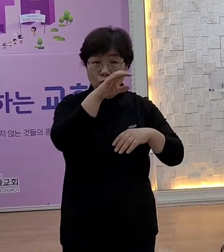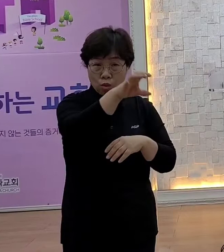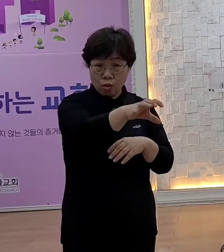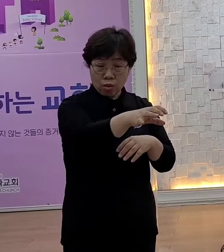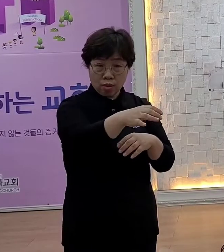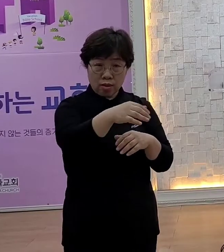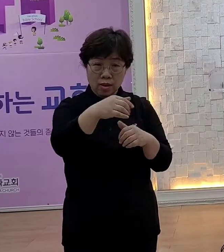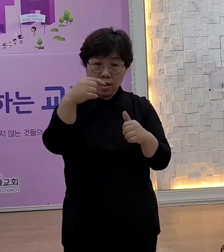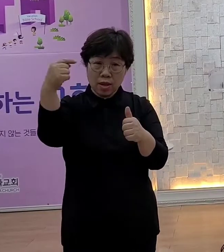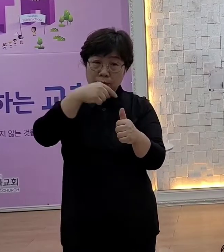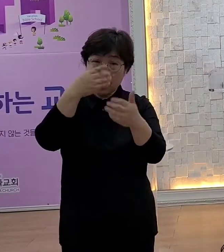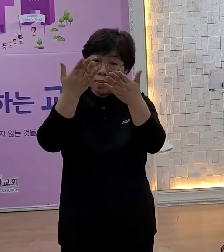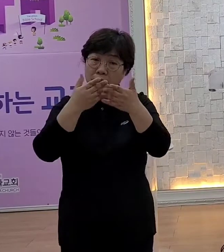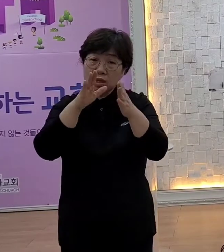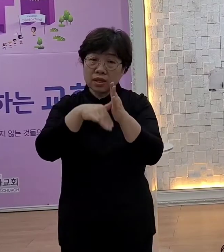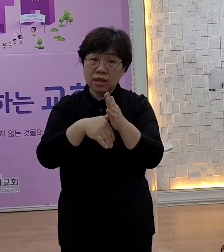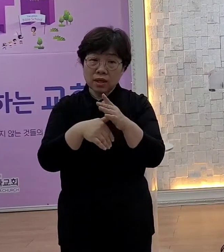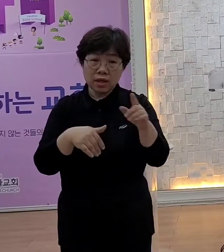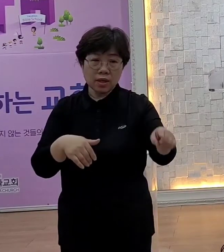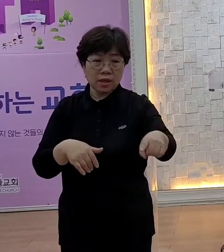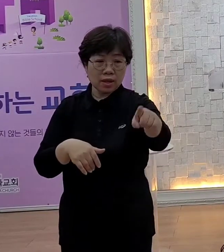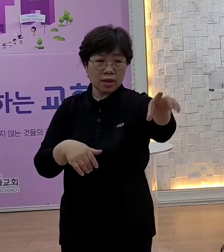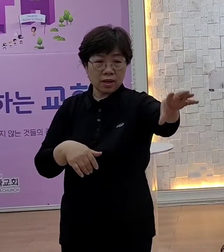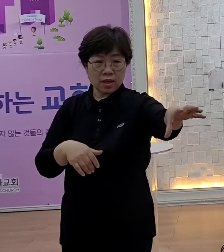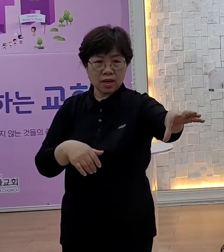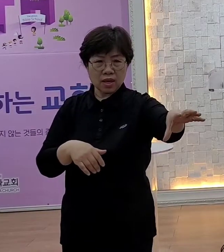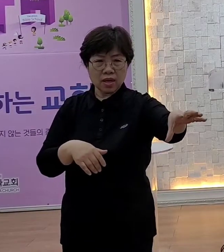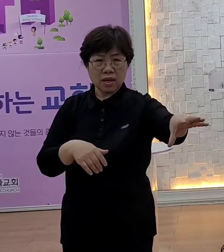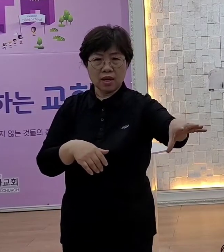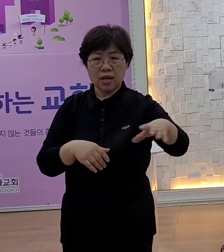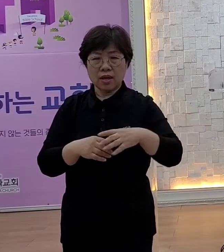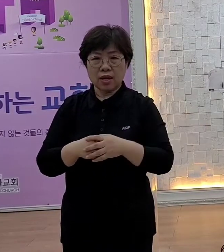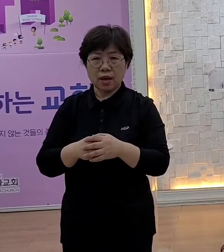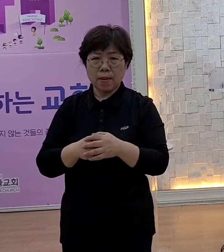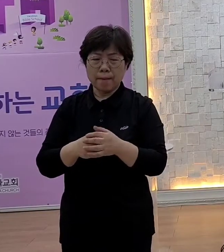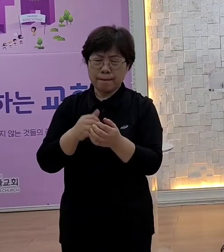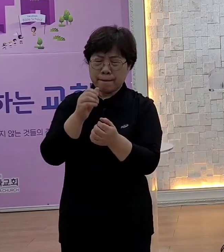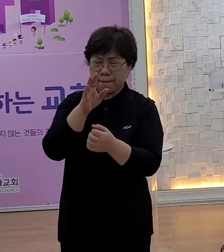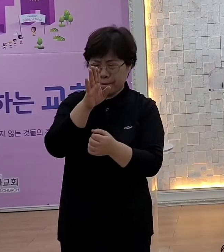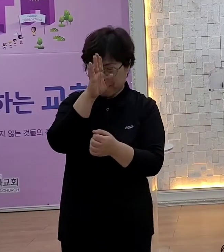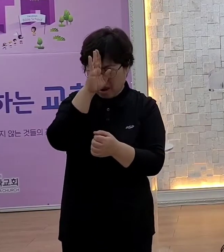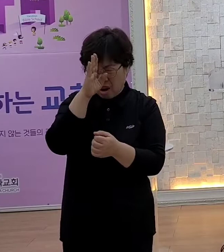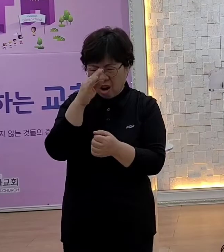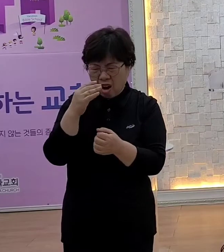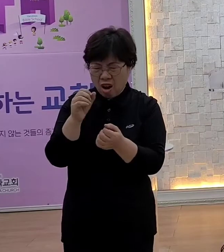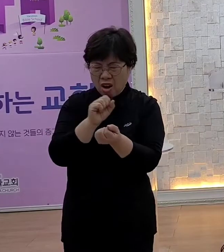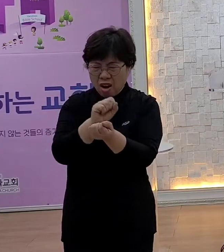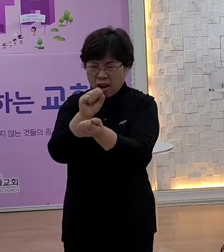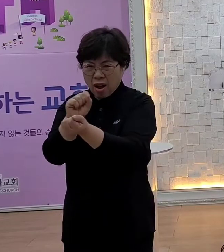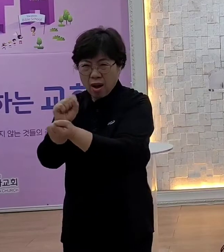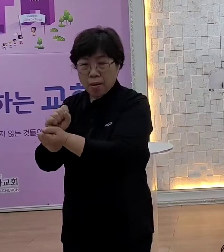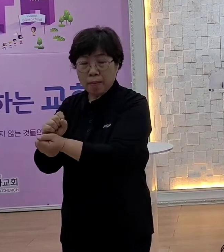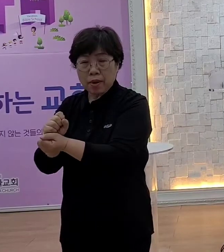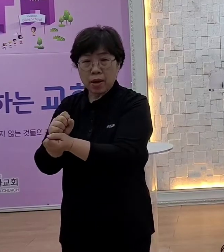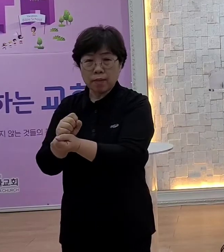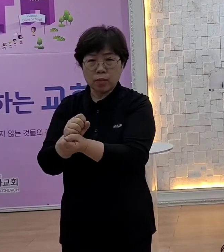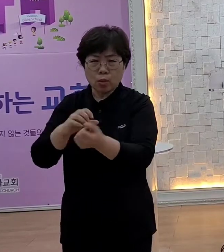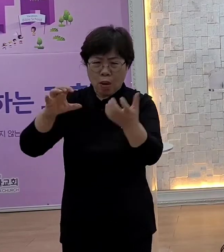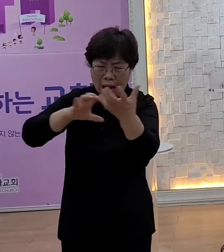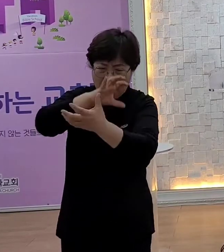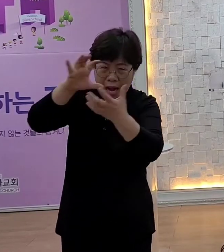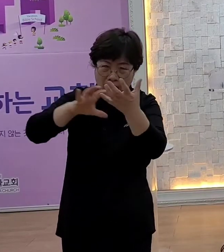그 당시에 이 아수르에는 기근과 역병과 오만 반란들이